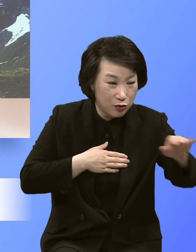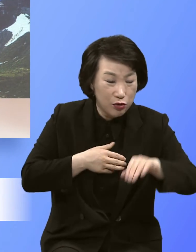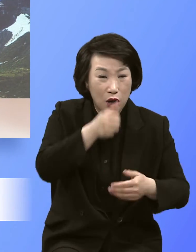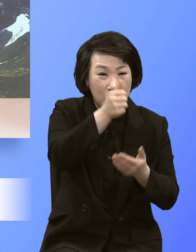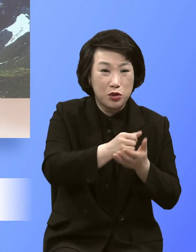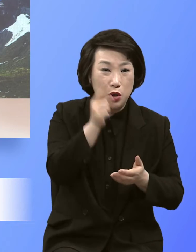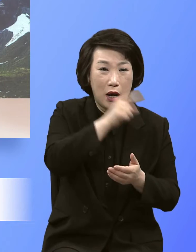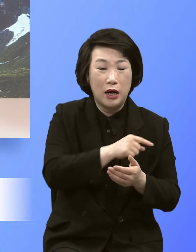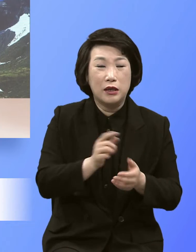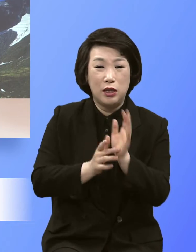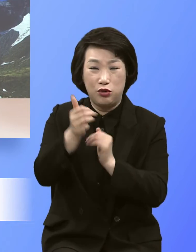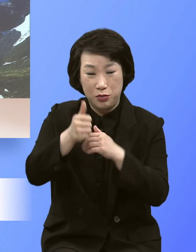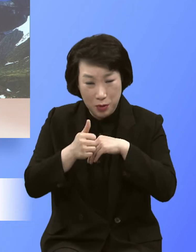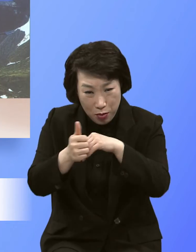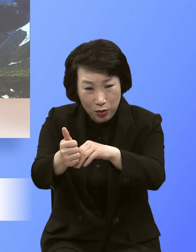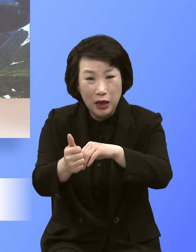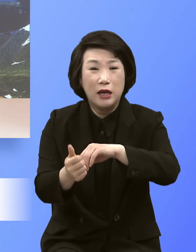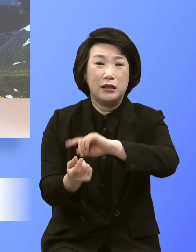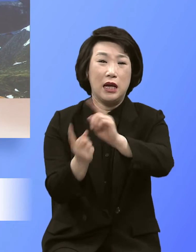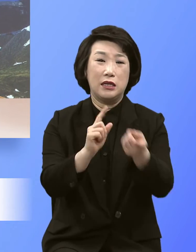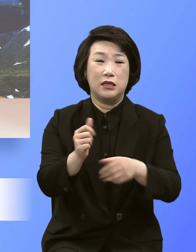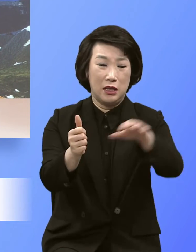무리의 죄악을 그에게